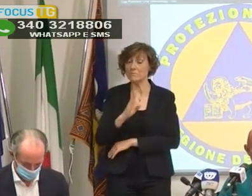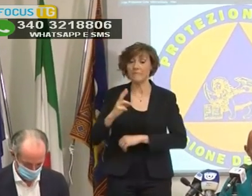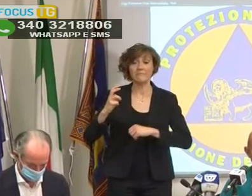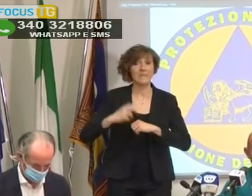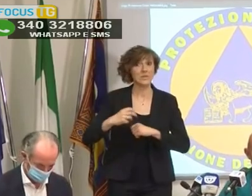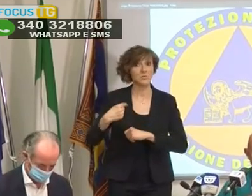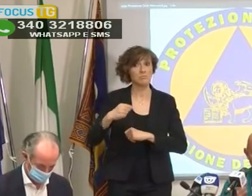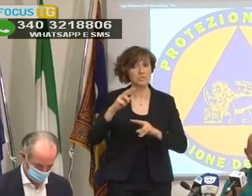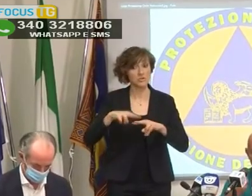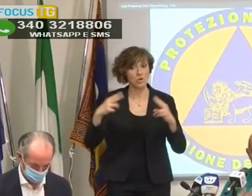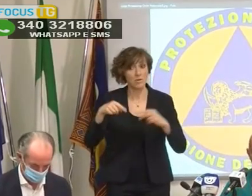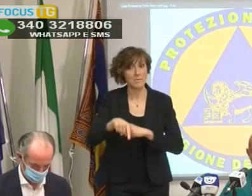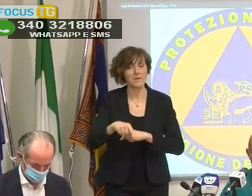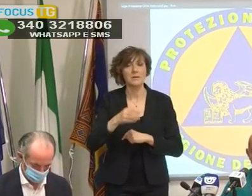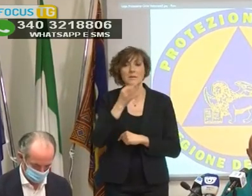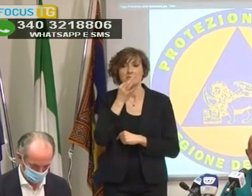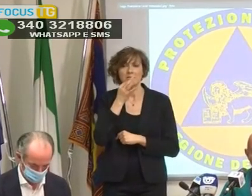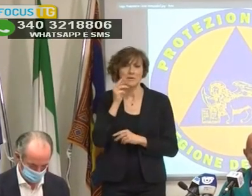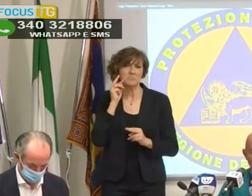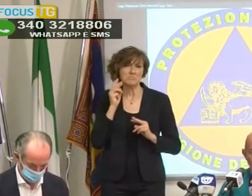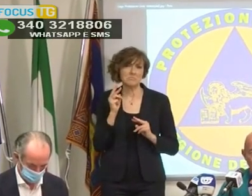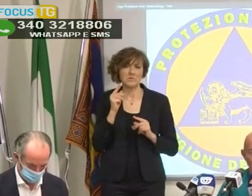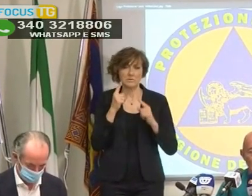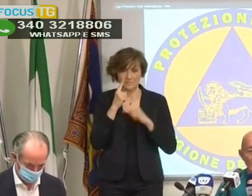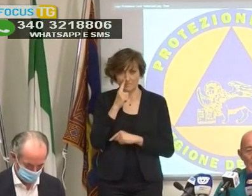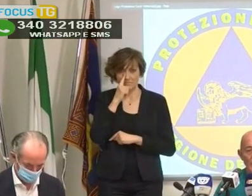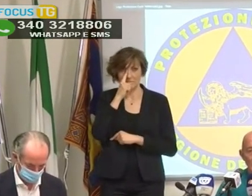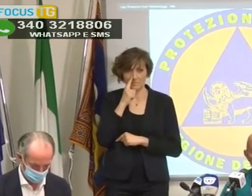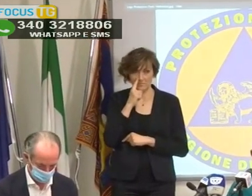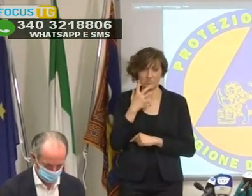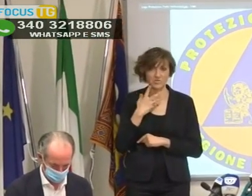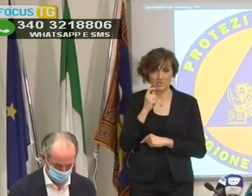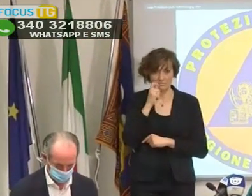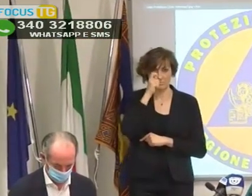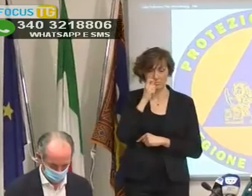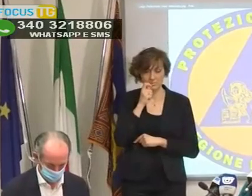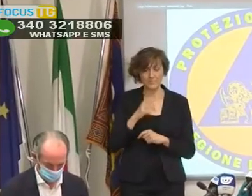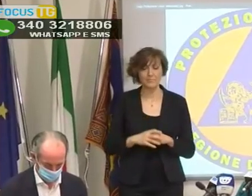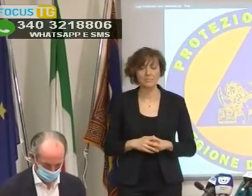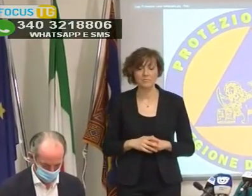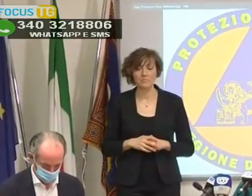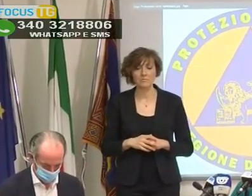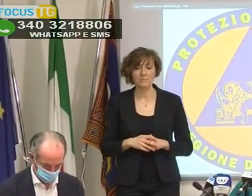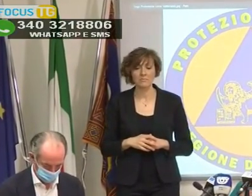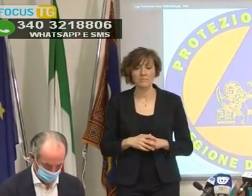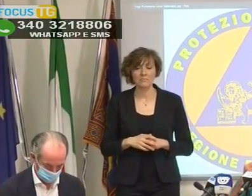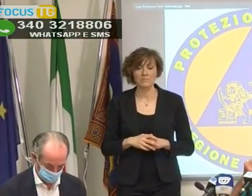virus. Avete visto a livello rinofaringeo e